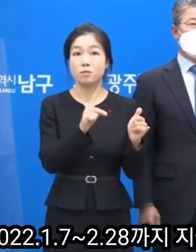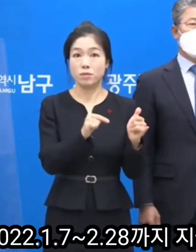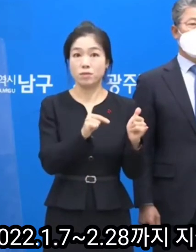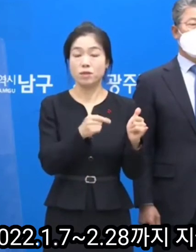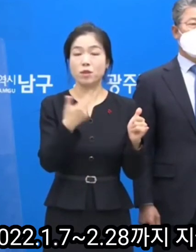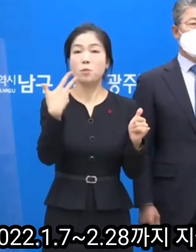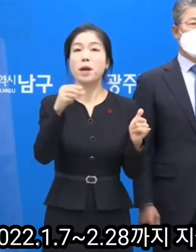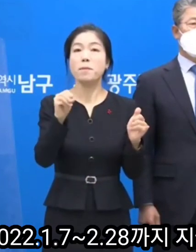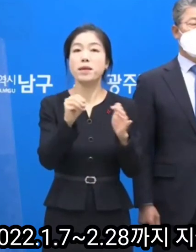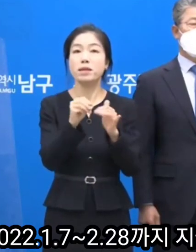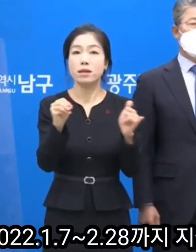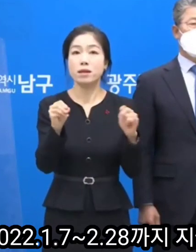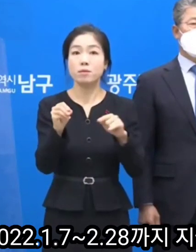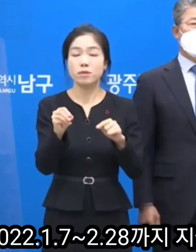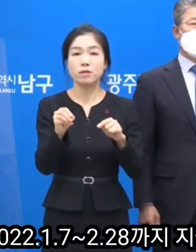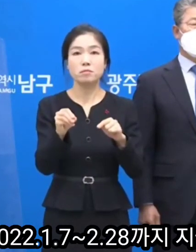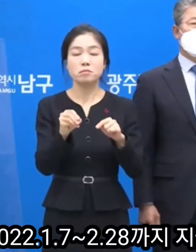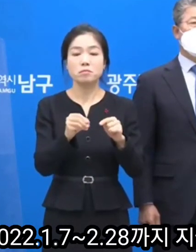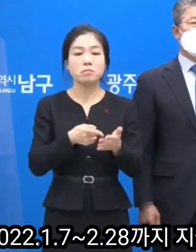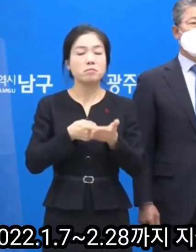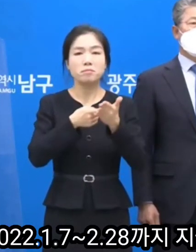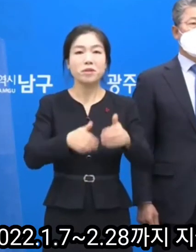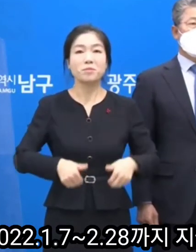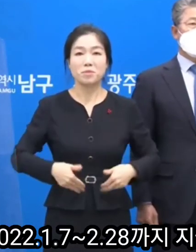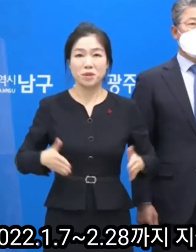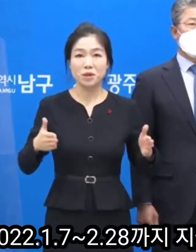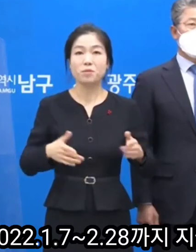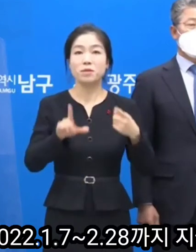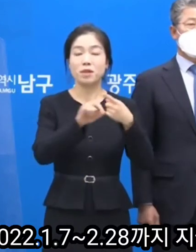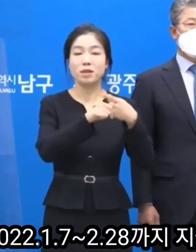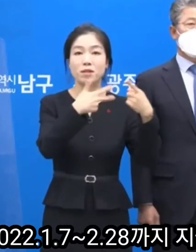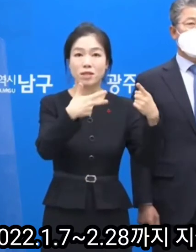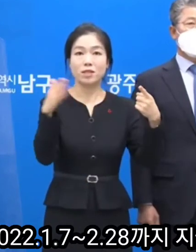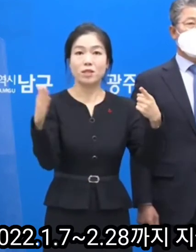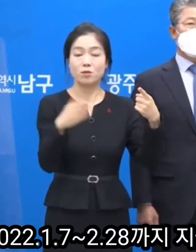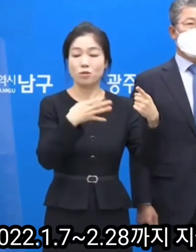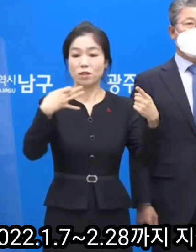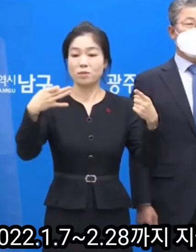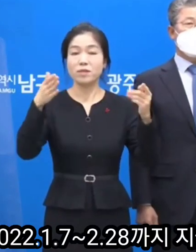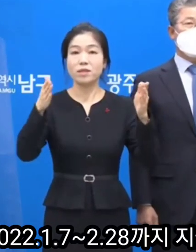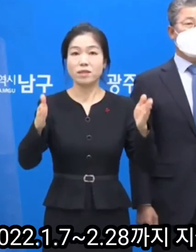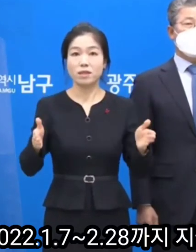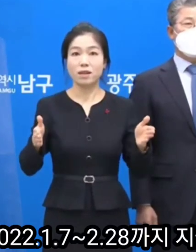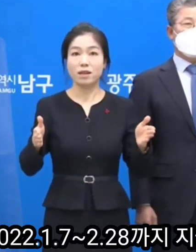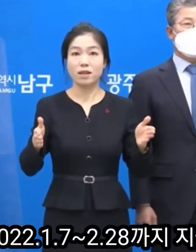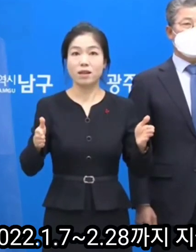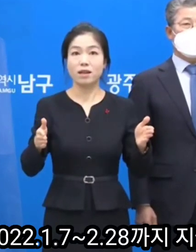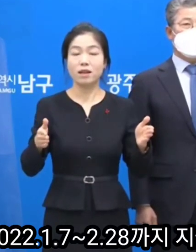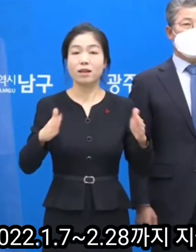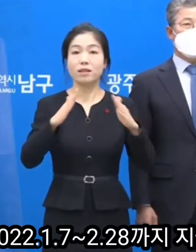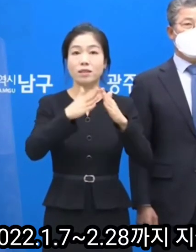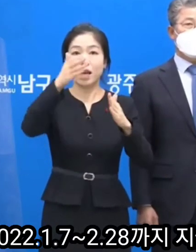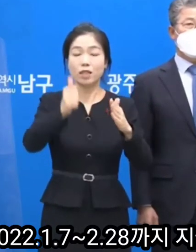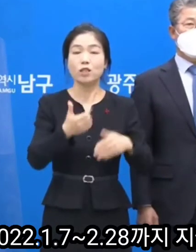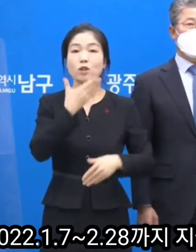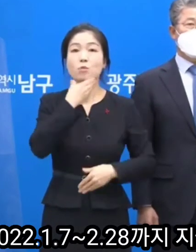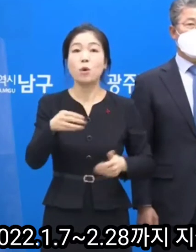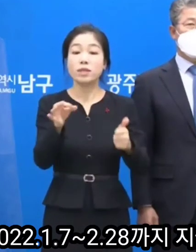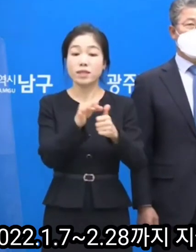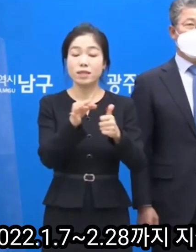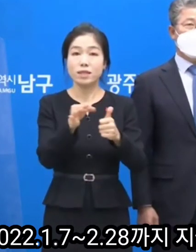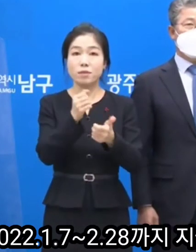기초생활보장수급대상자 8만 명은 별도의 절차 없이 1월 7일부터 14일까지 세대주